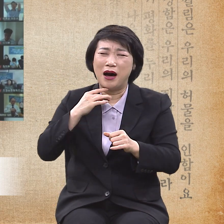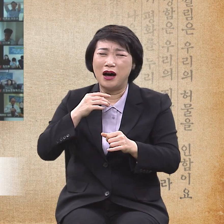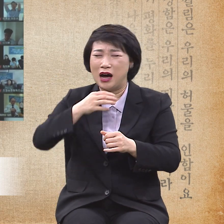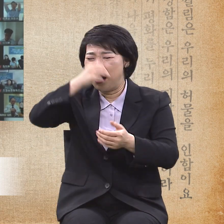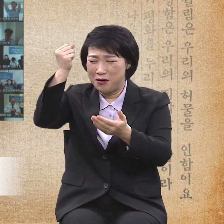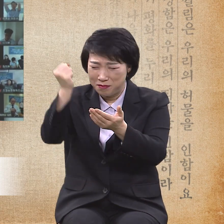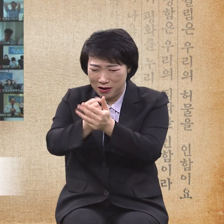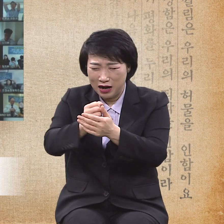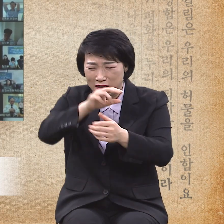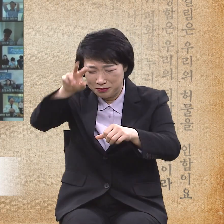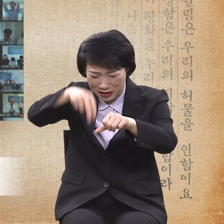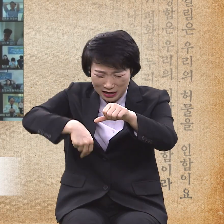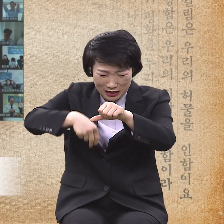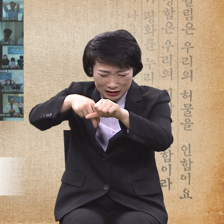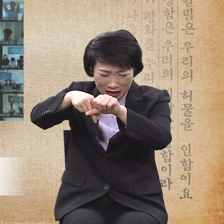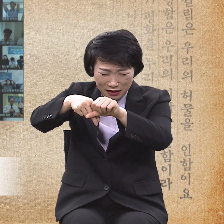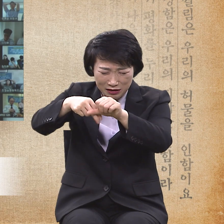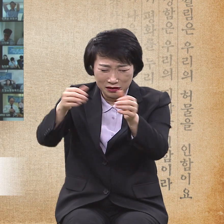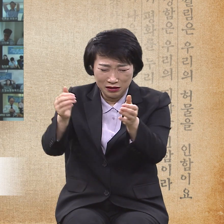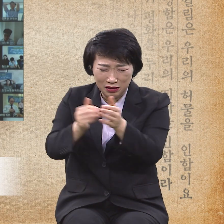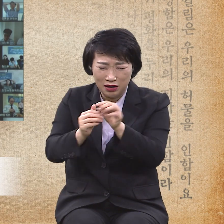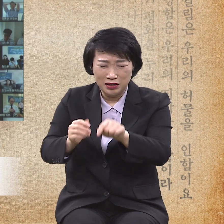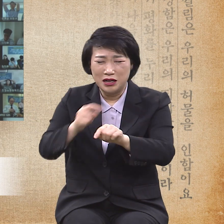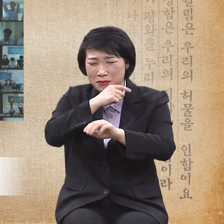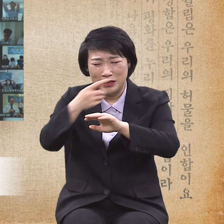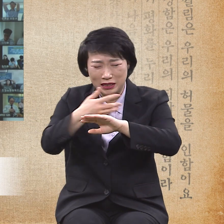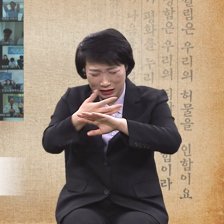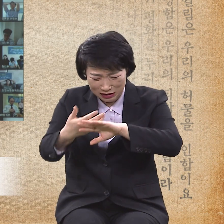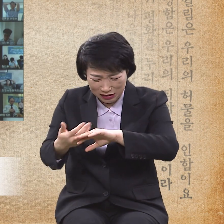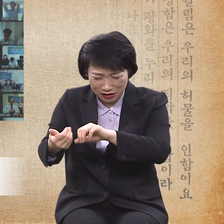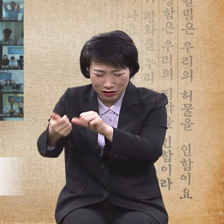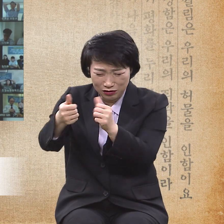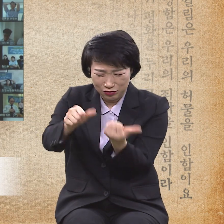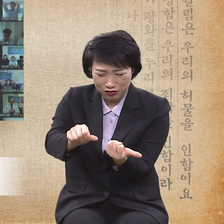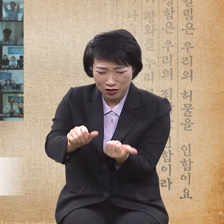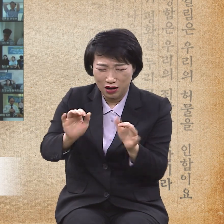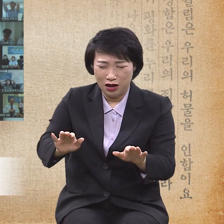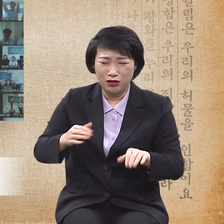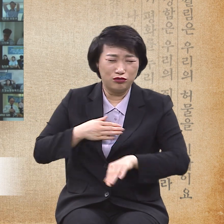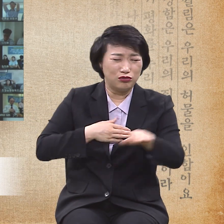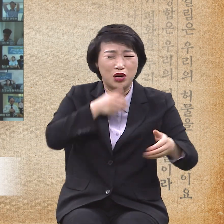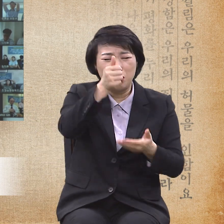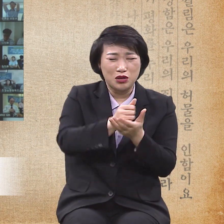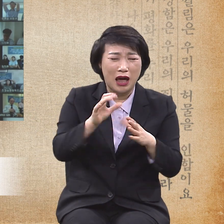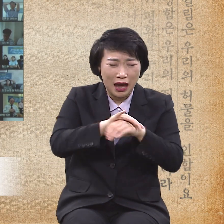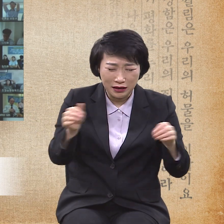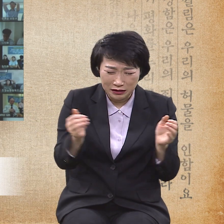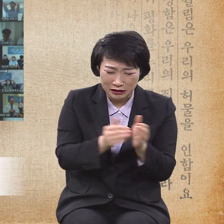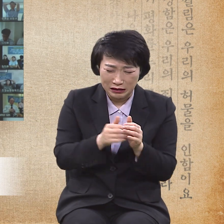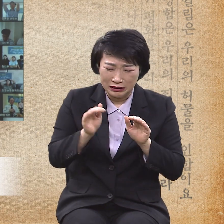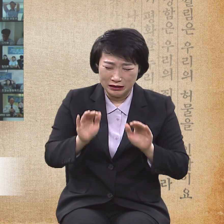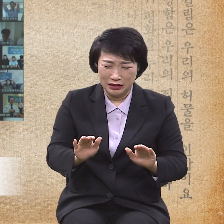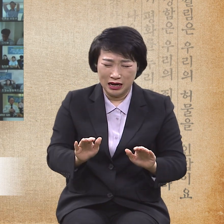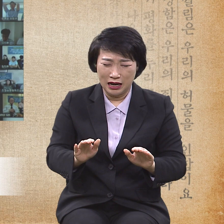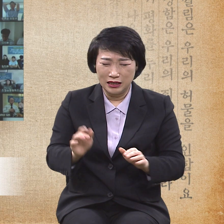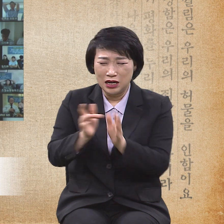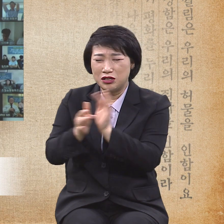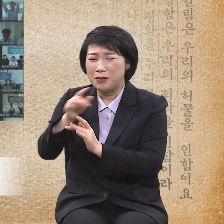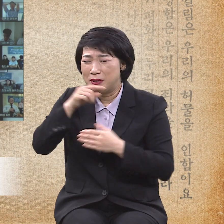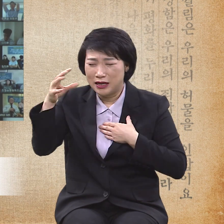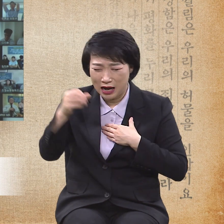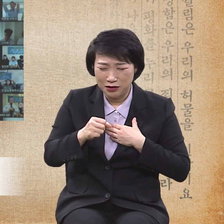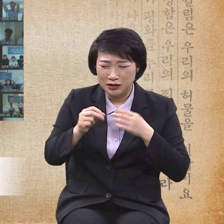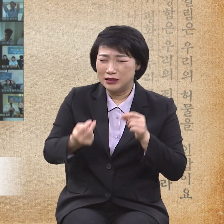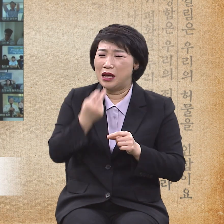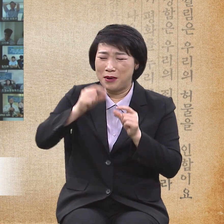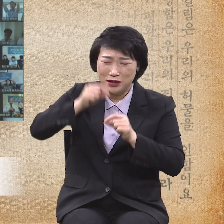박는 십자가에서 피 흘려 죽으시고 우리 죄를 도말하시고 그 피로